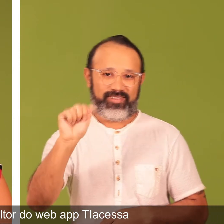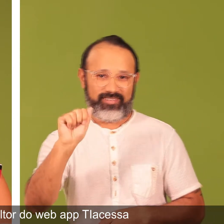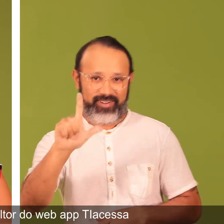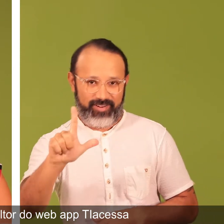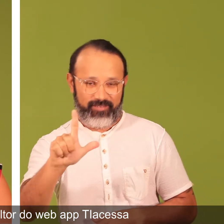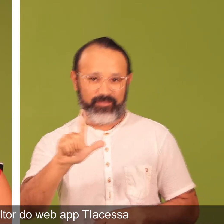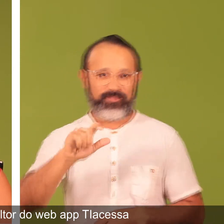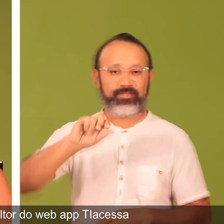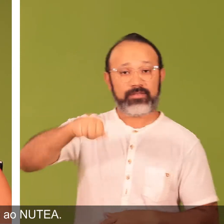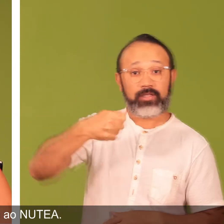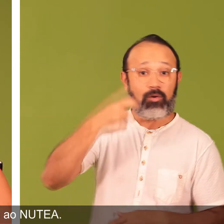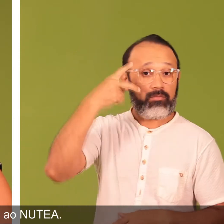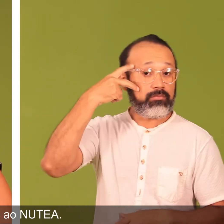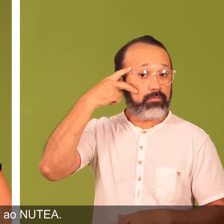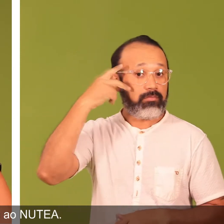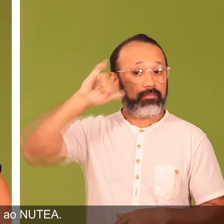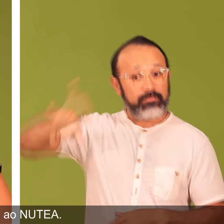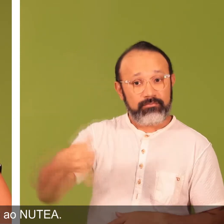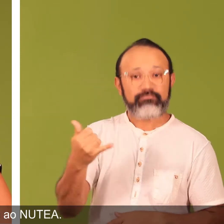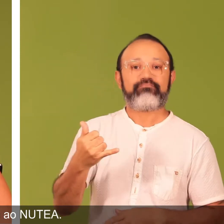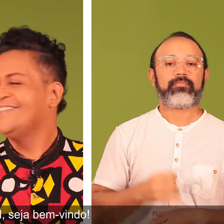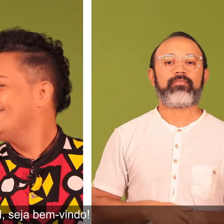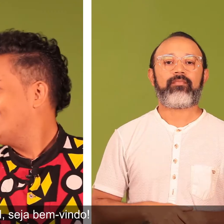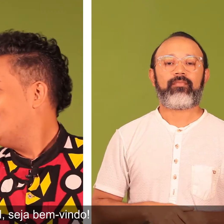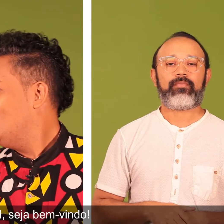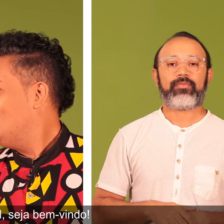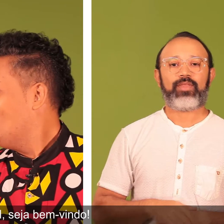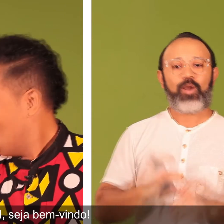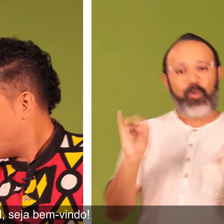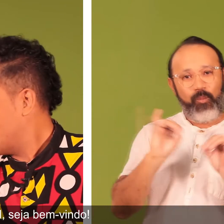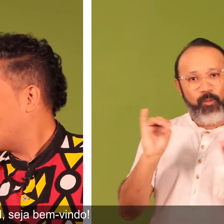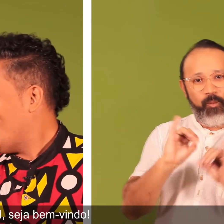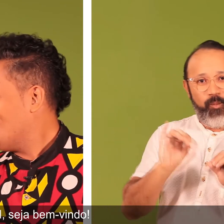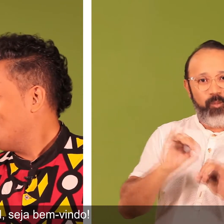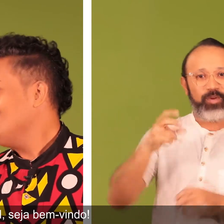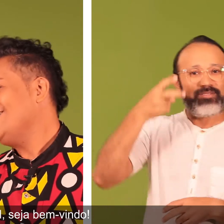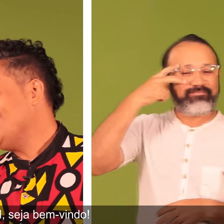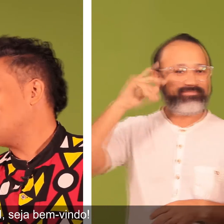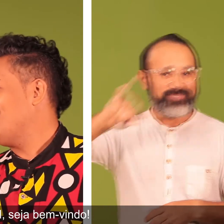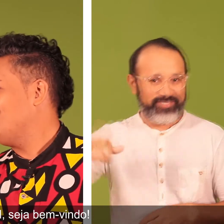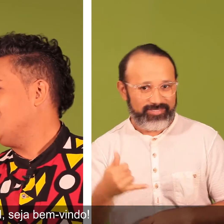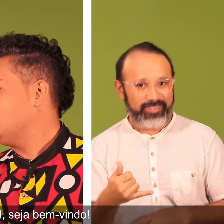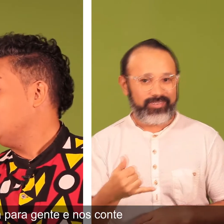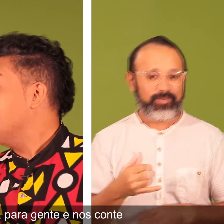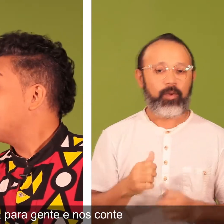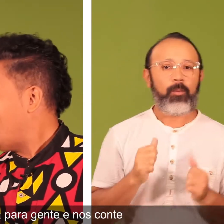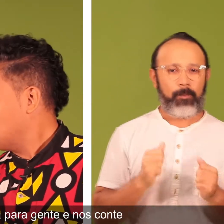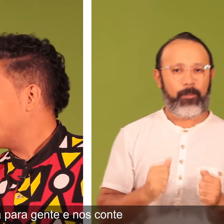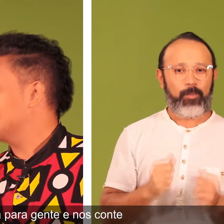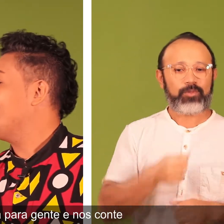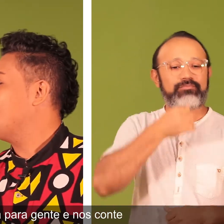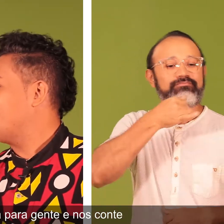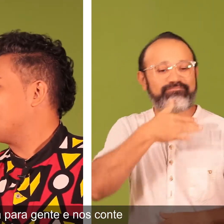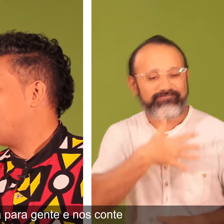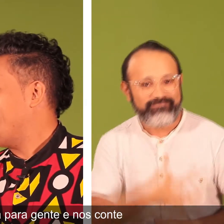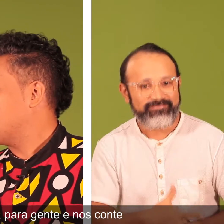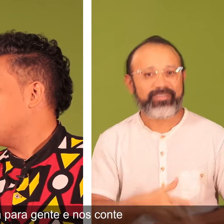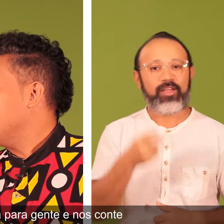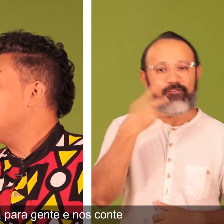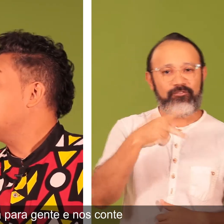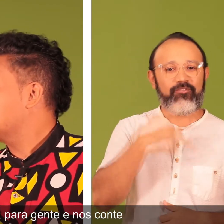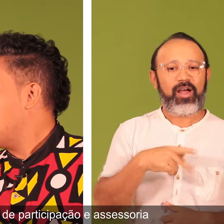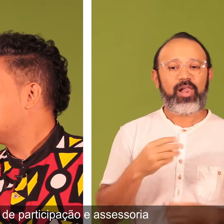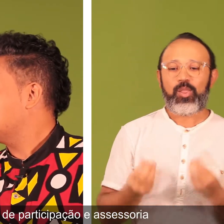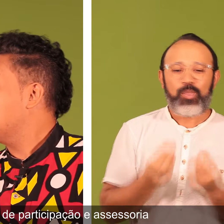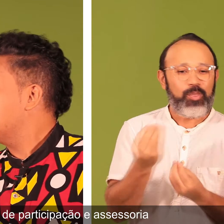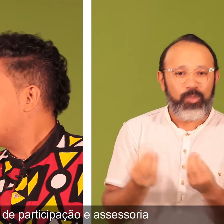do webct acessa junto ao norteia o Zé doval seja bem-vindo se alto descreva para